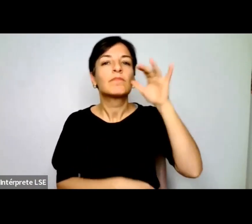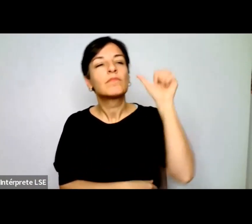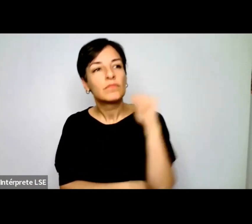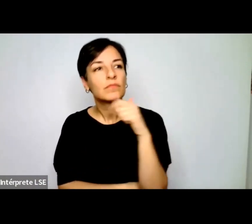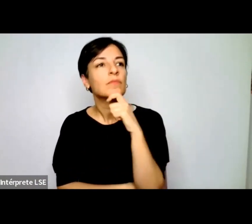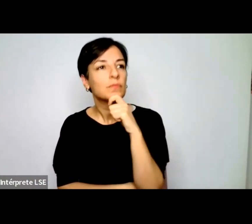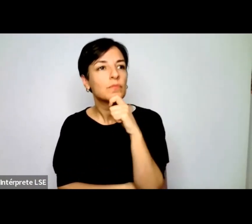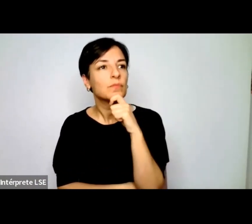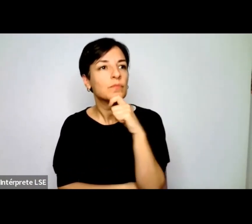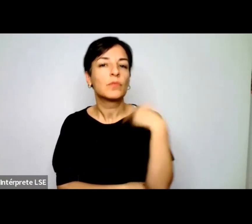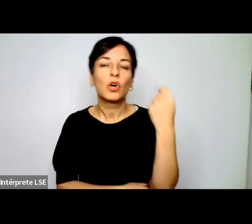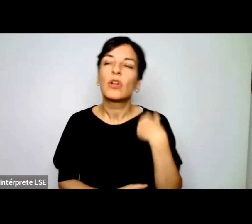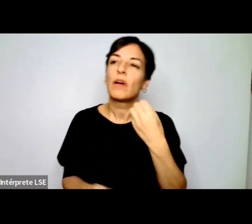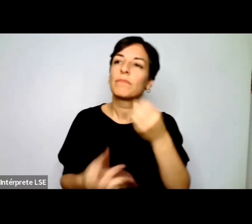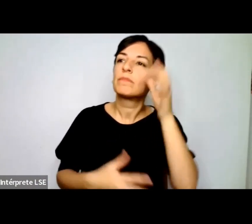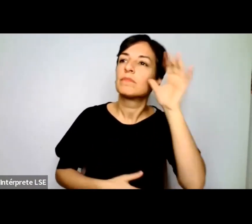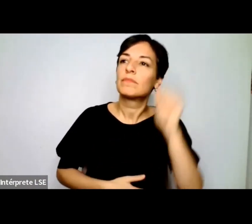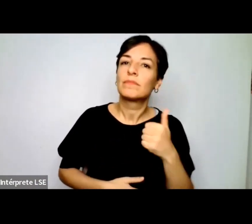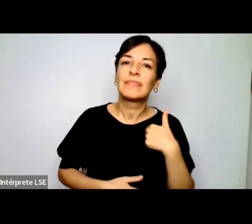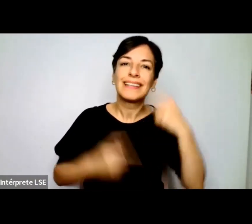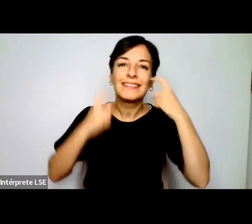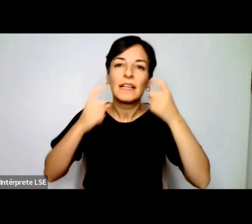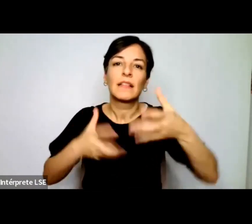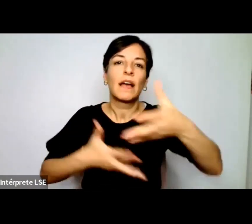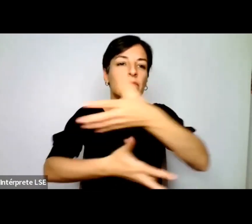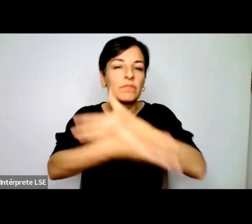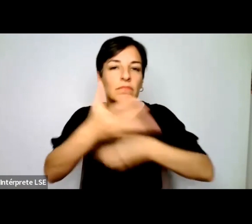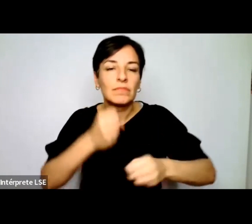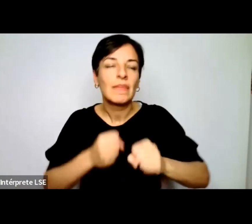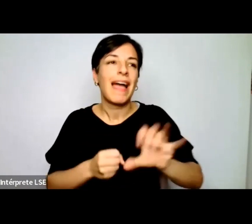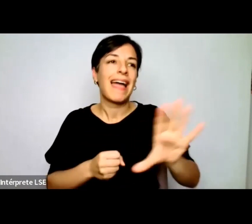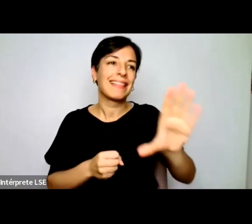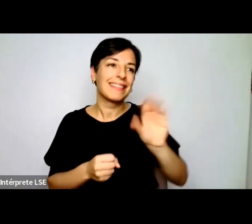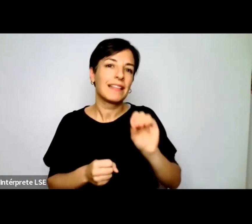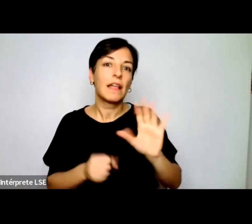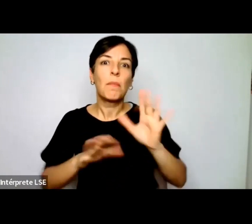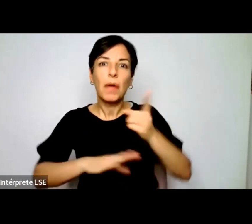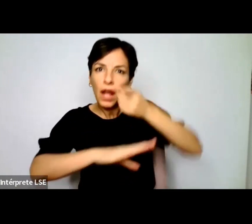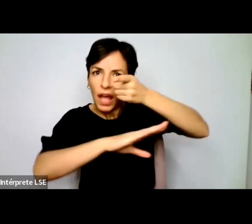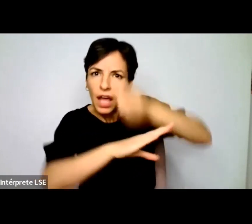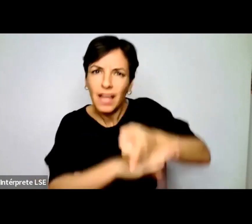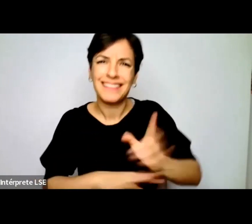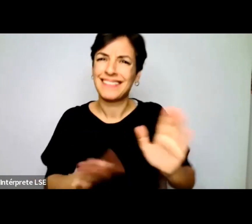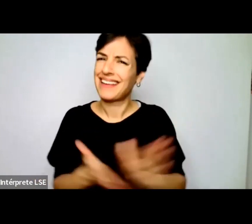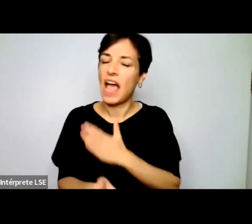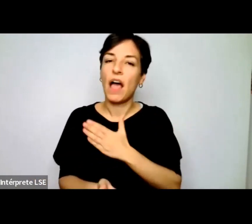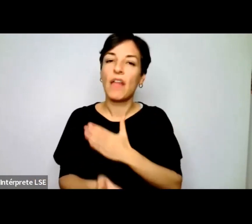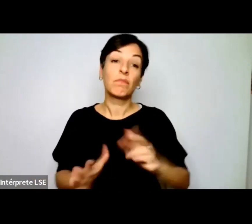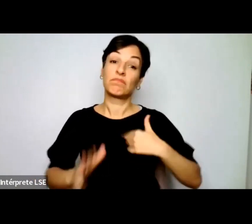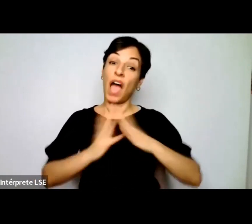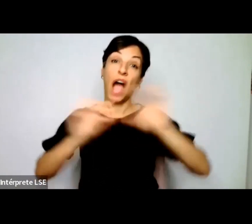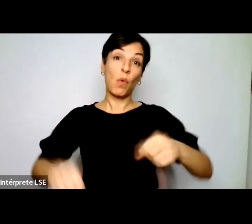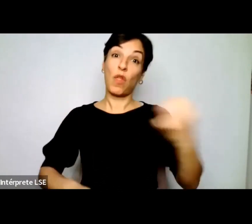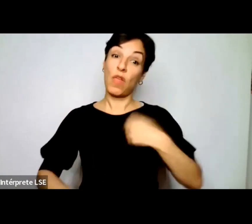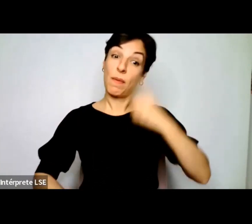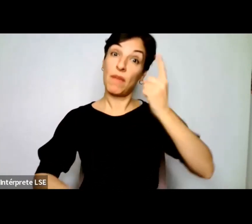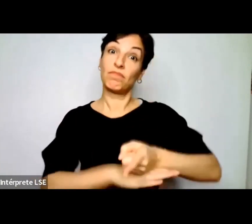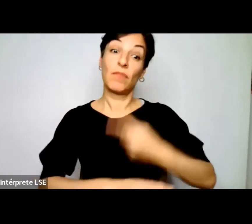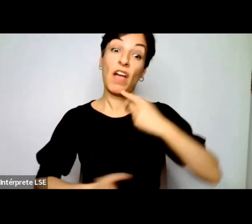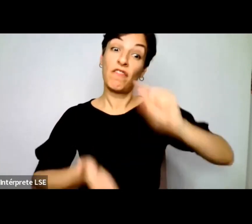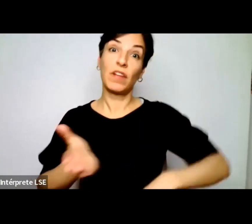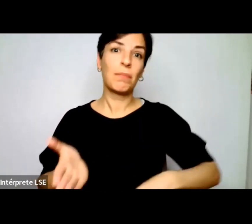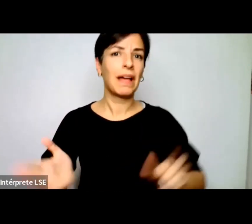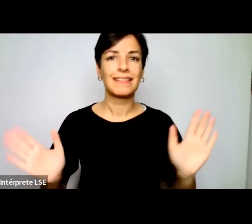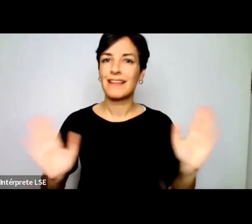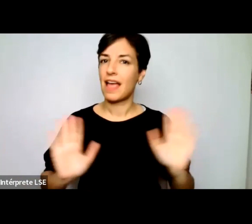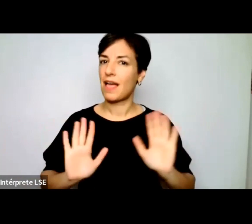cada uno y en donde nadie va a imponer nada, nadie os va a obligar ni a llegar a un acuerdo, ni a firmar nada, ni